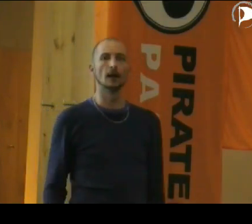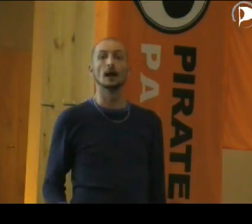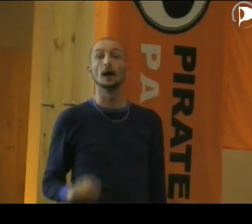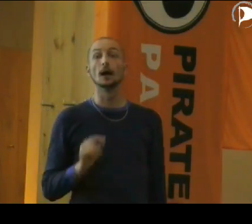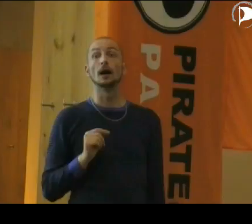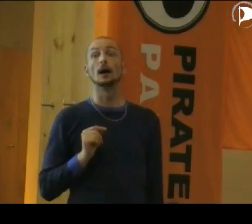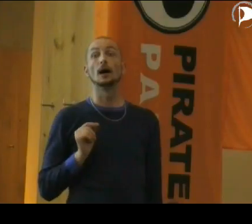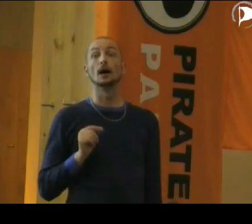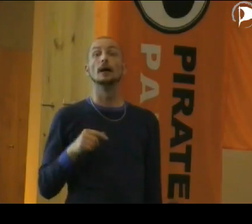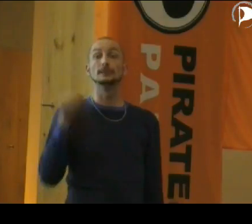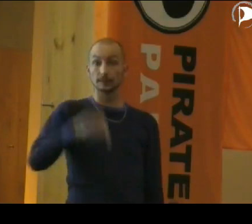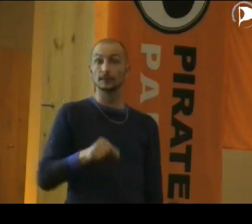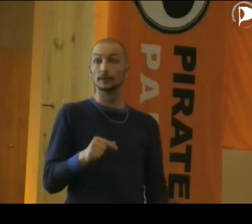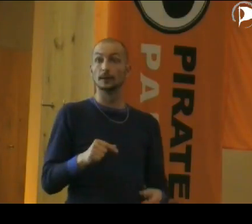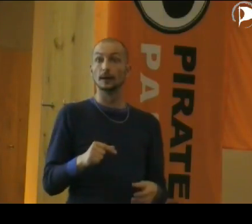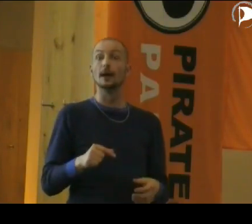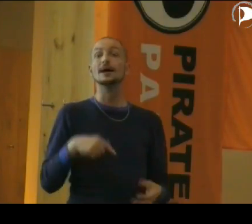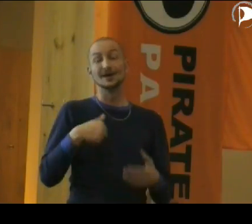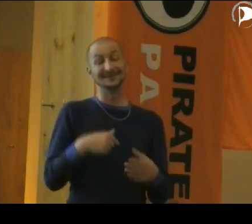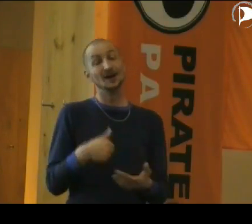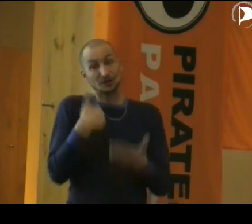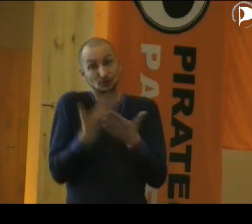so viel zum leben hat